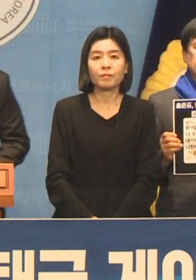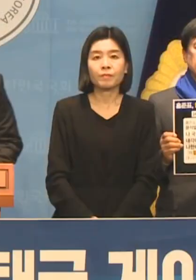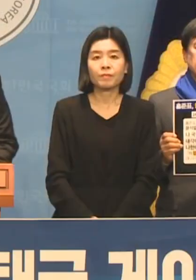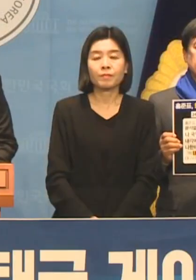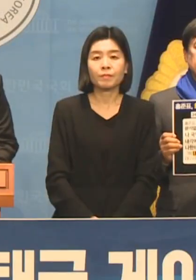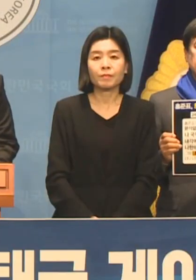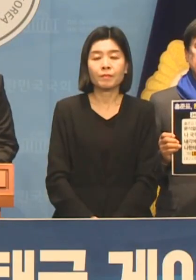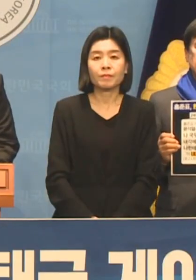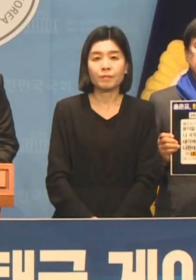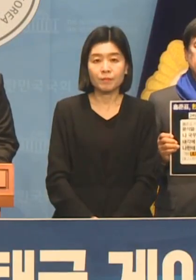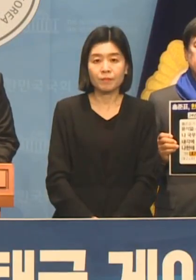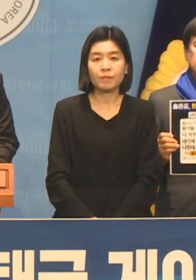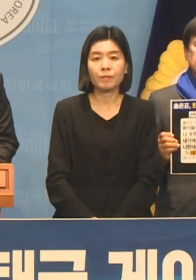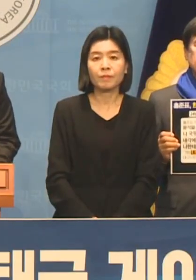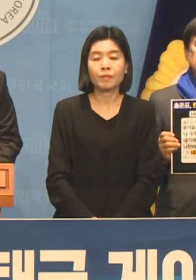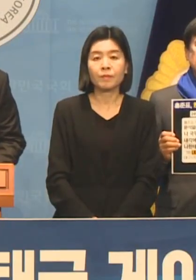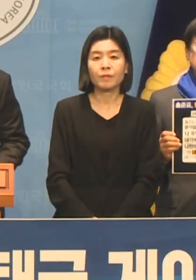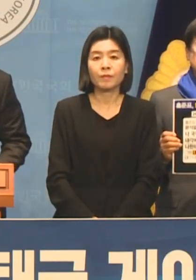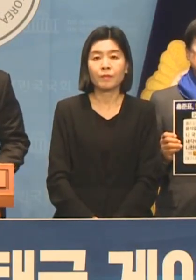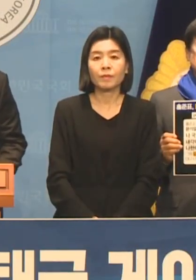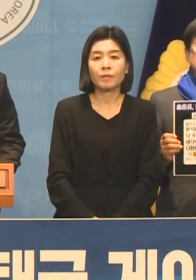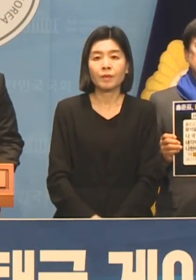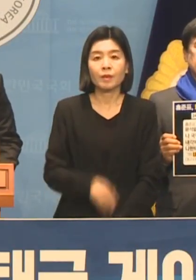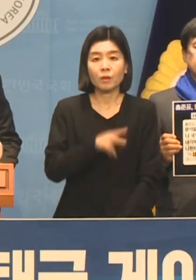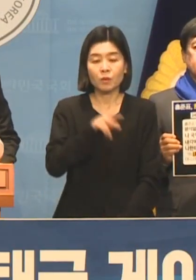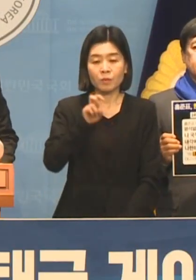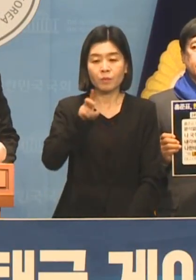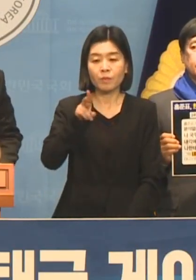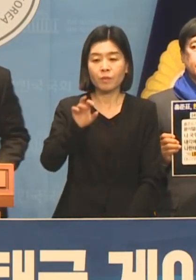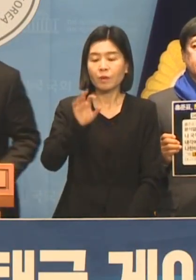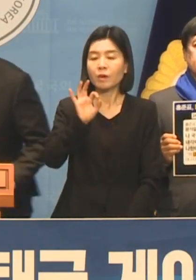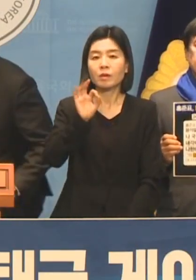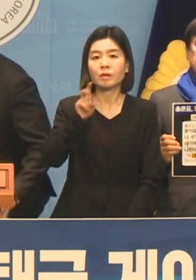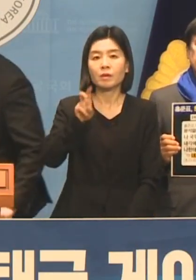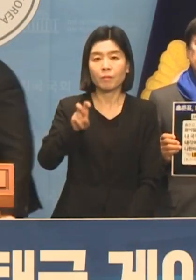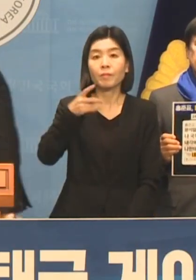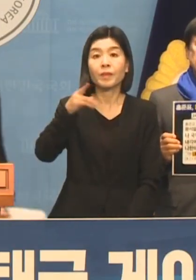예, 이어서 염태영 의원님의 개별 발언 듣고 마무리하도록 하겠습니다.